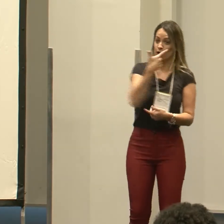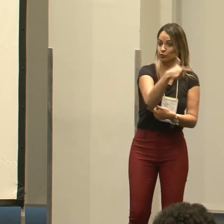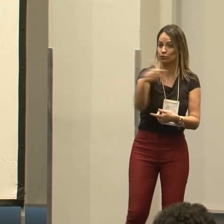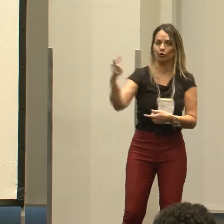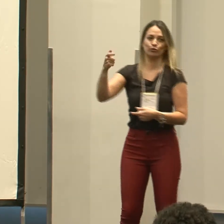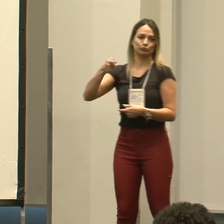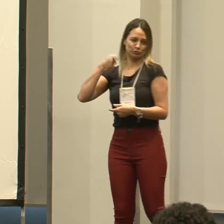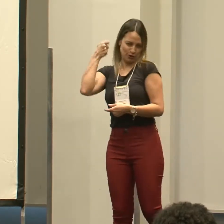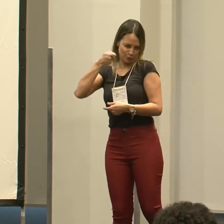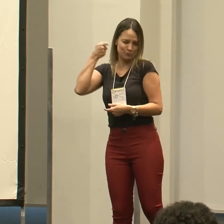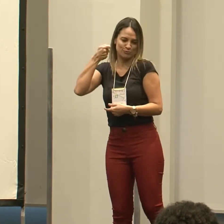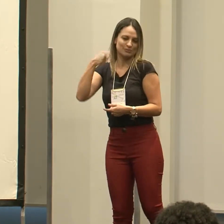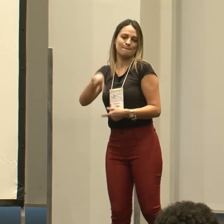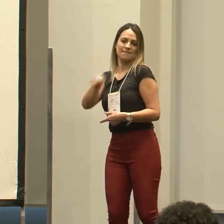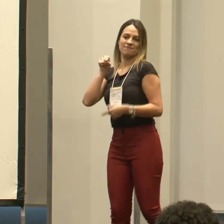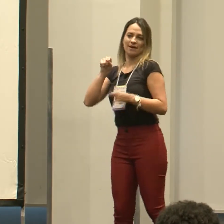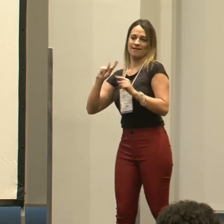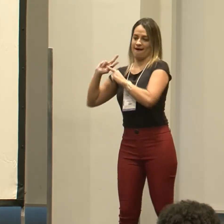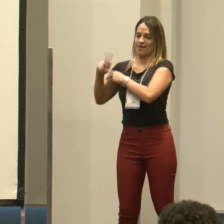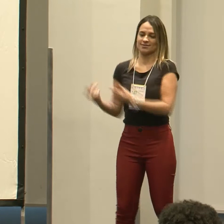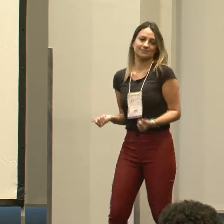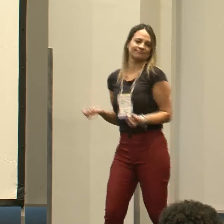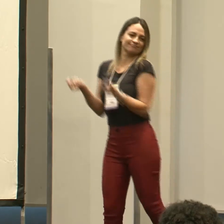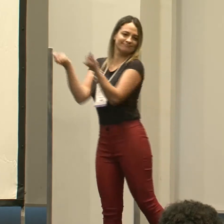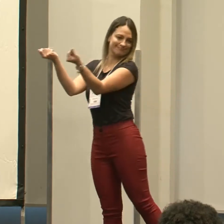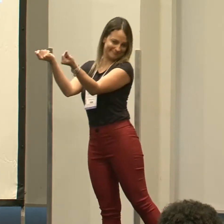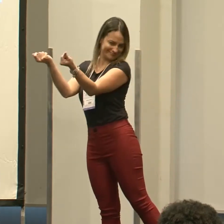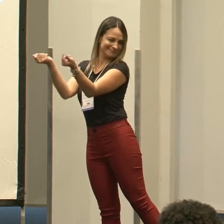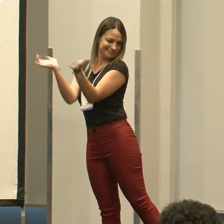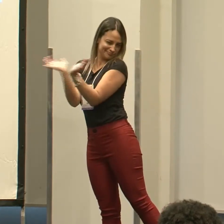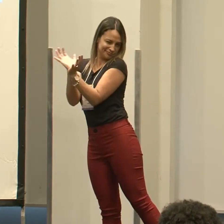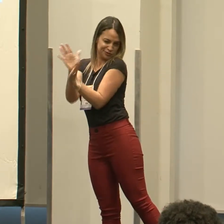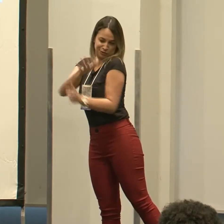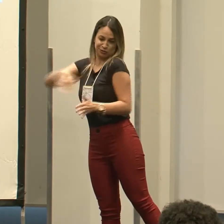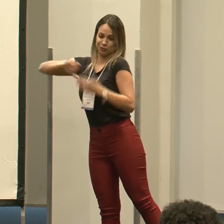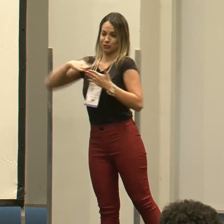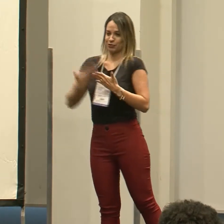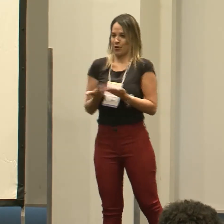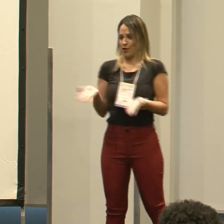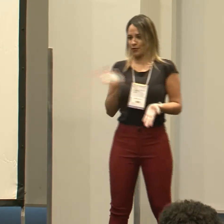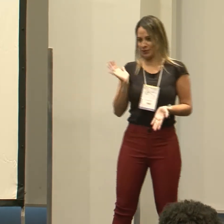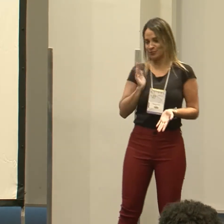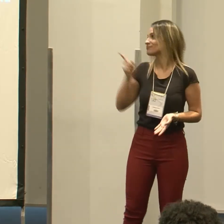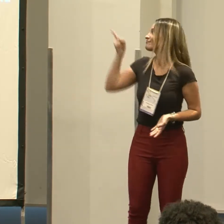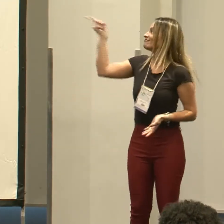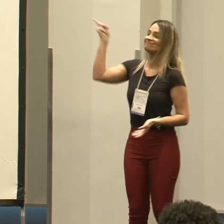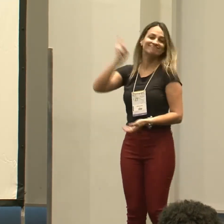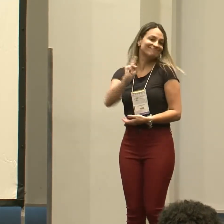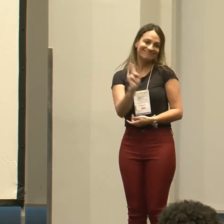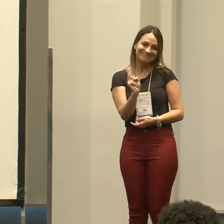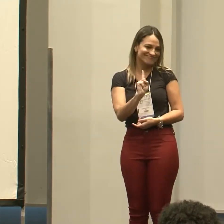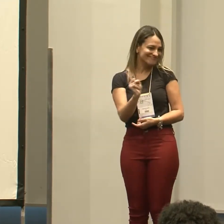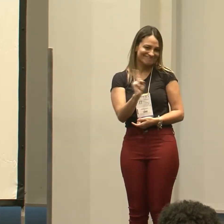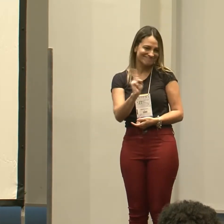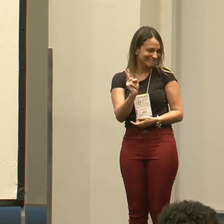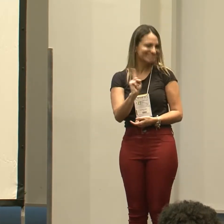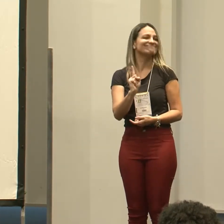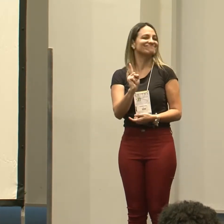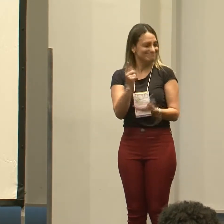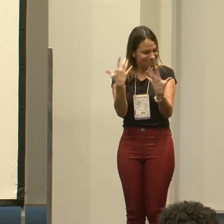sempre auxiliava os pobres, os desprezados da sociedade, os marginalizados, quando, na verdade, existia